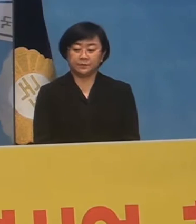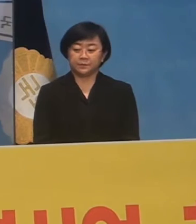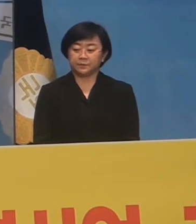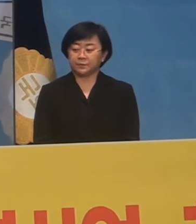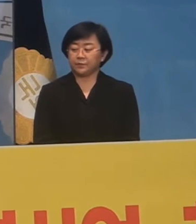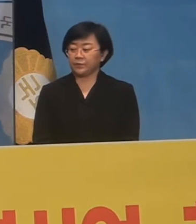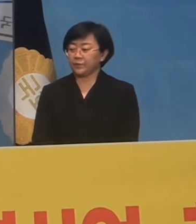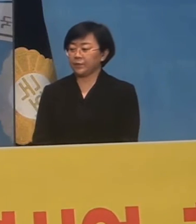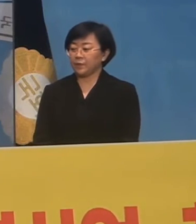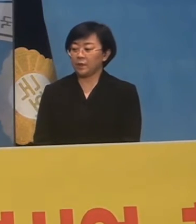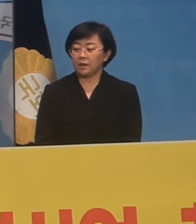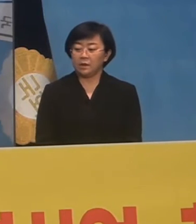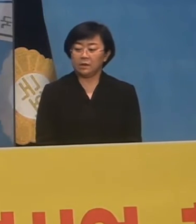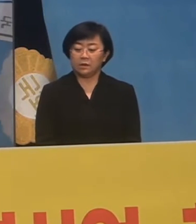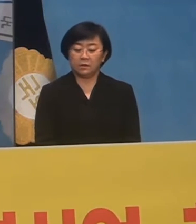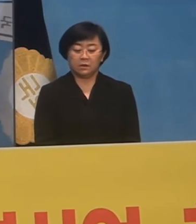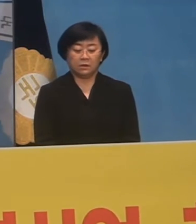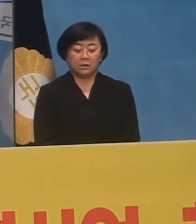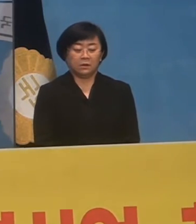맞춰.